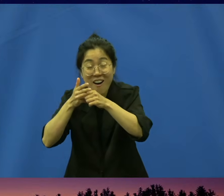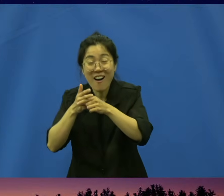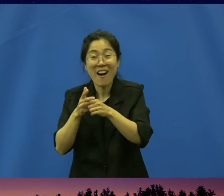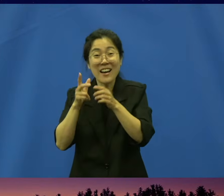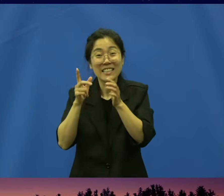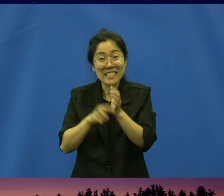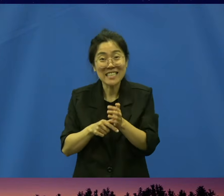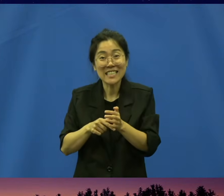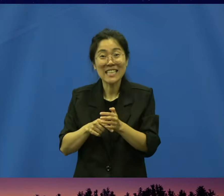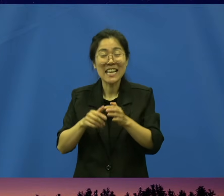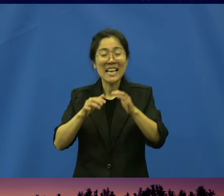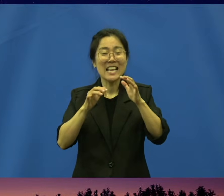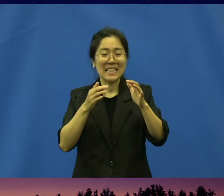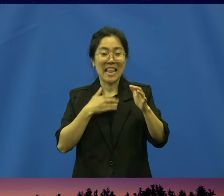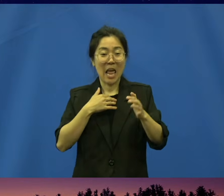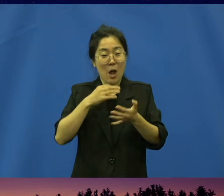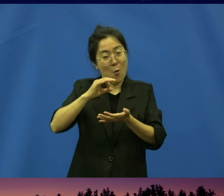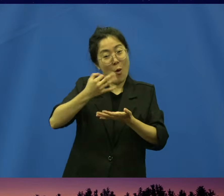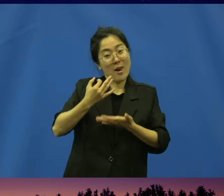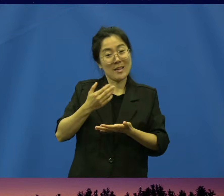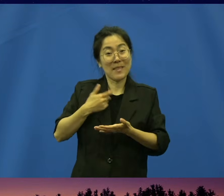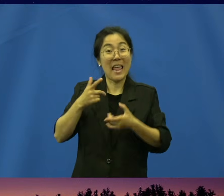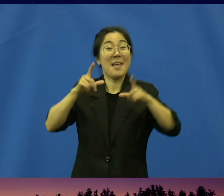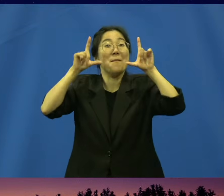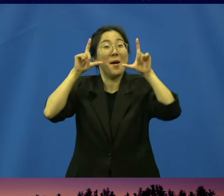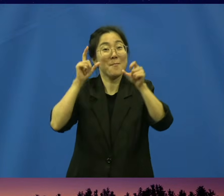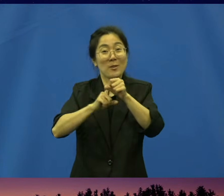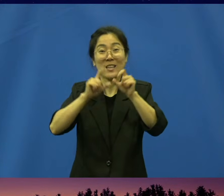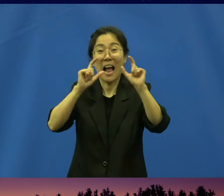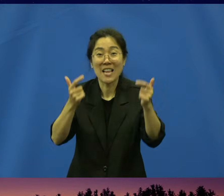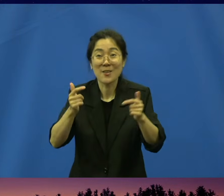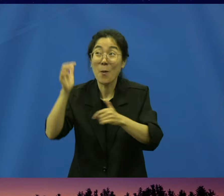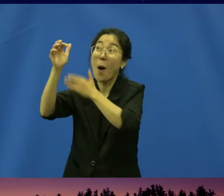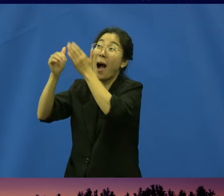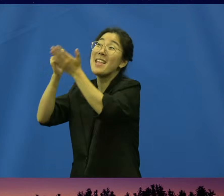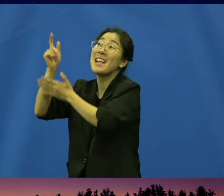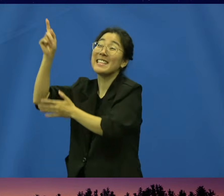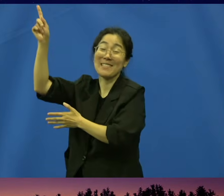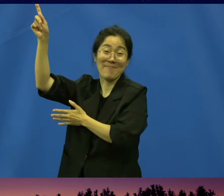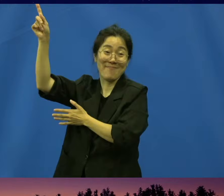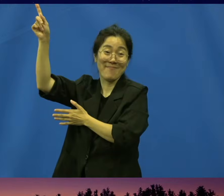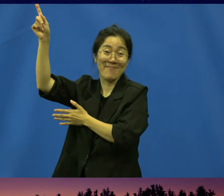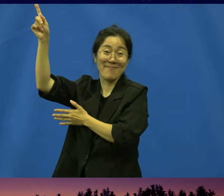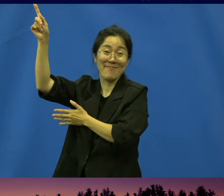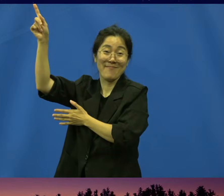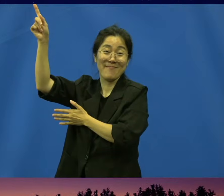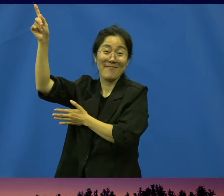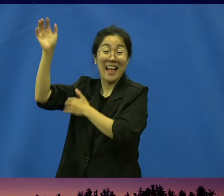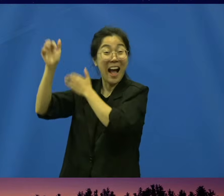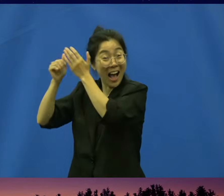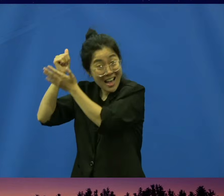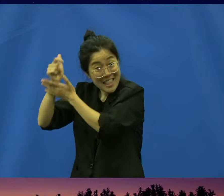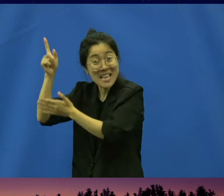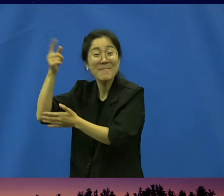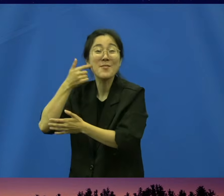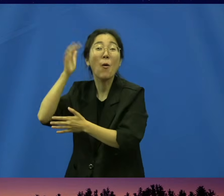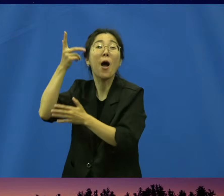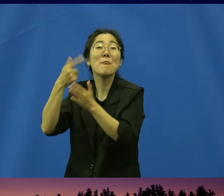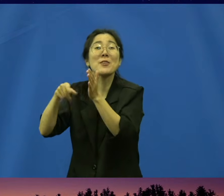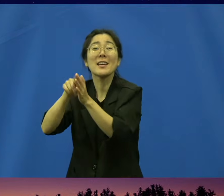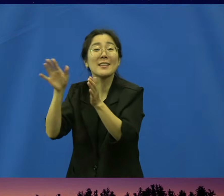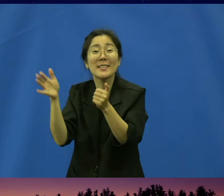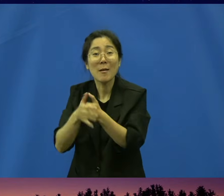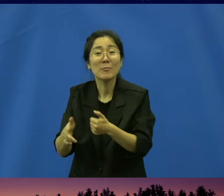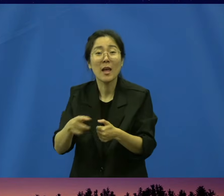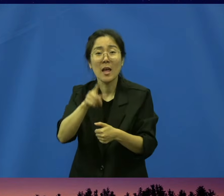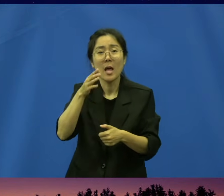있기 때문에, 하나님의 영광을 위해서 다큐를 찍혀 있기 때문에 누구 하나 하지 않고 전부 다 최선을 다하는 그런 모습들을